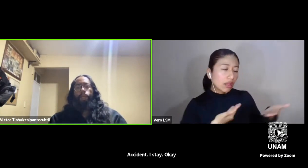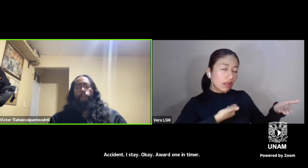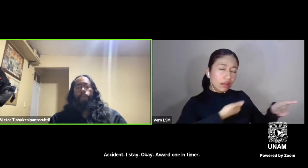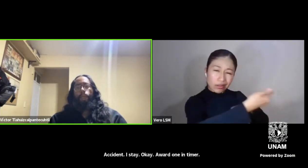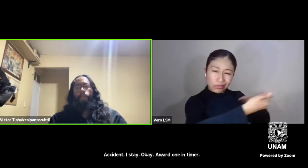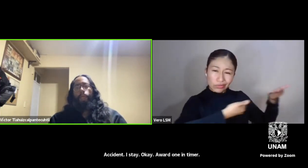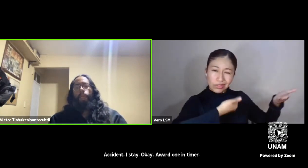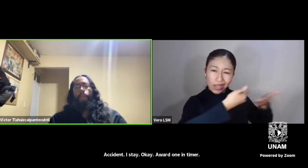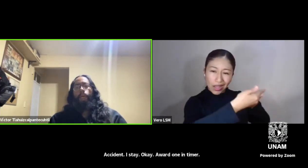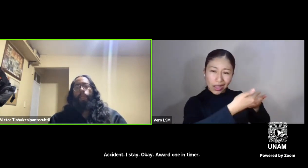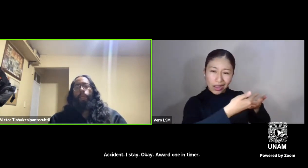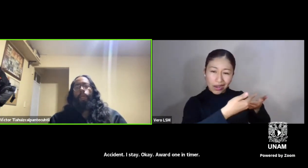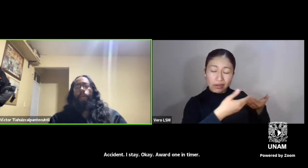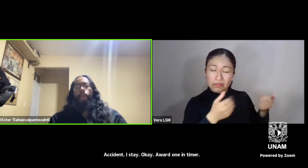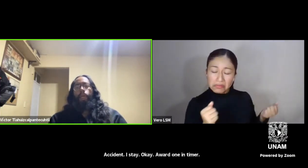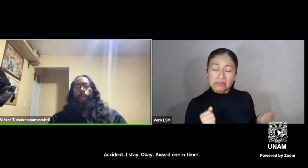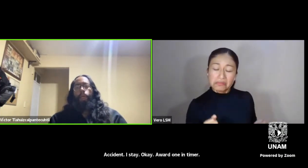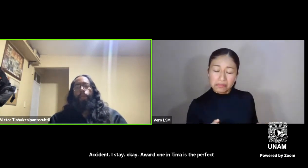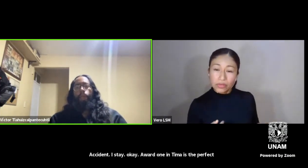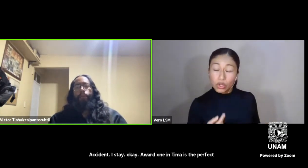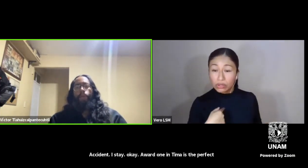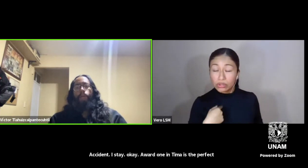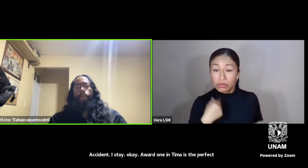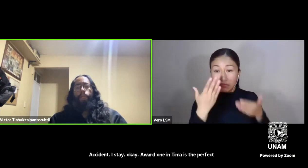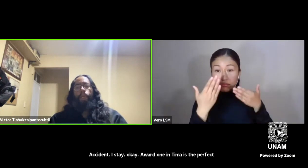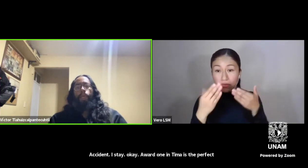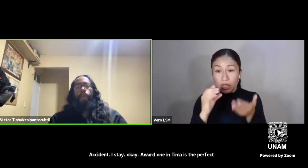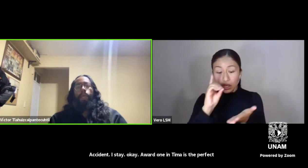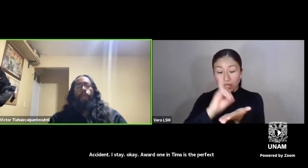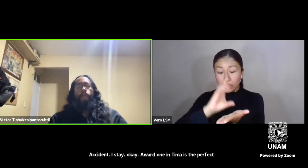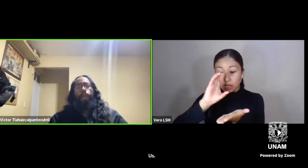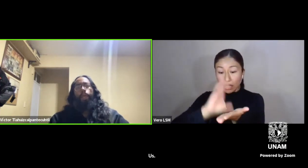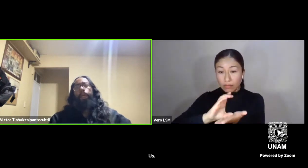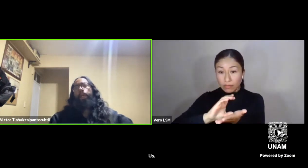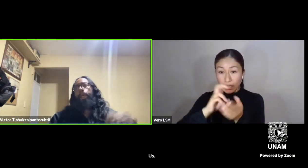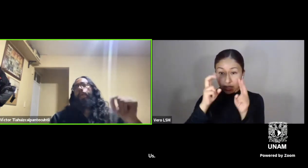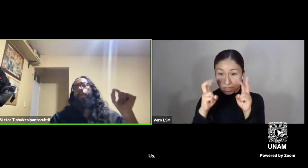desde perspectivas críticas, que no nada más